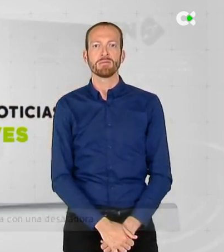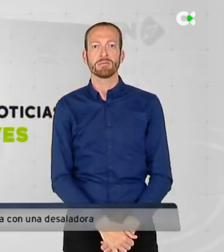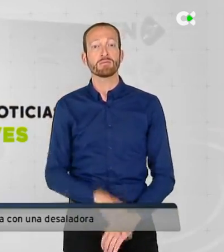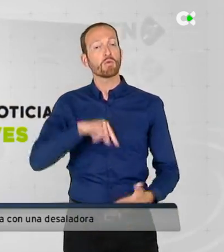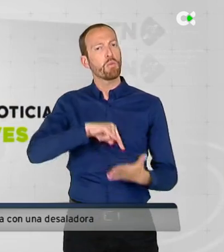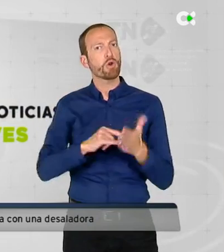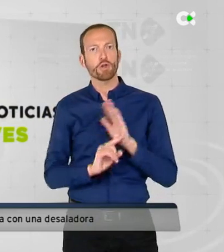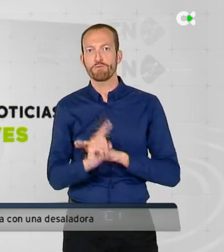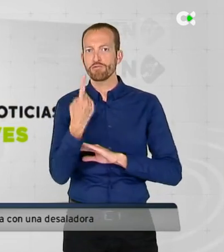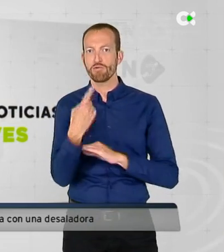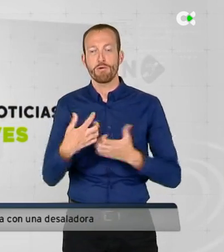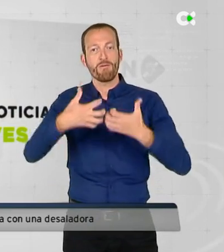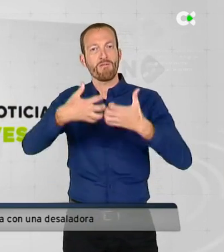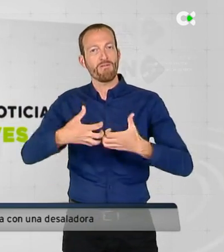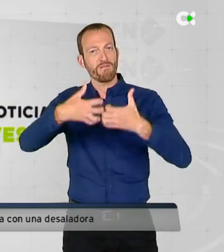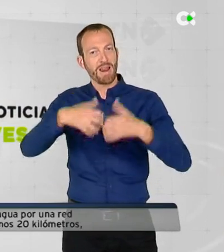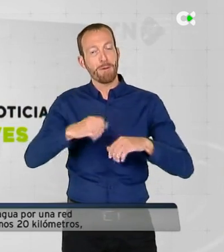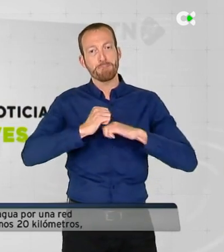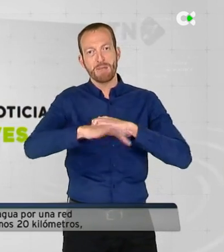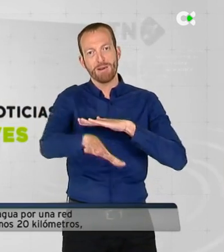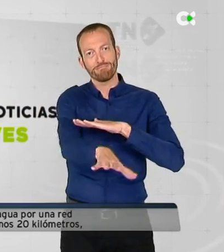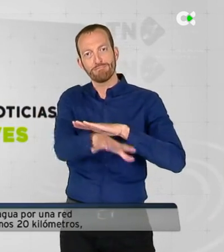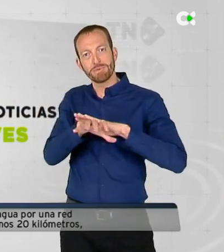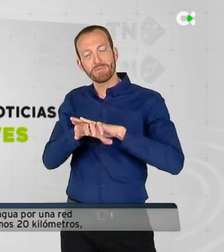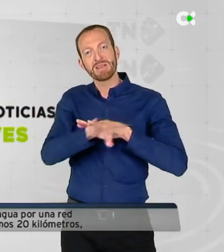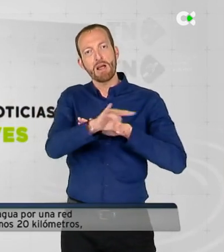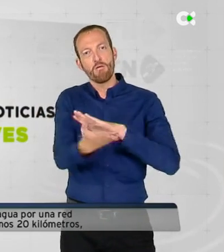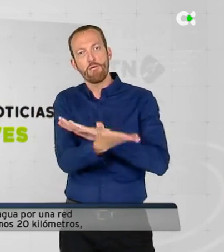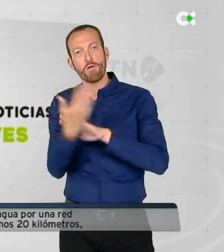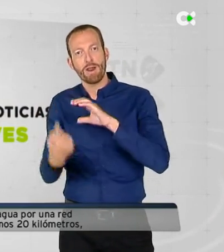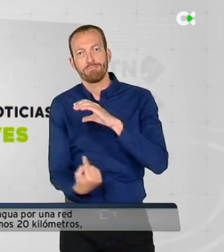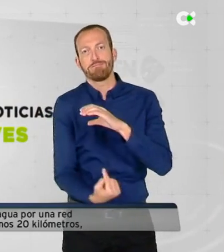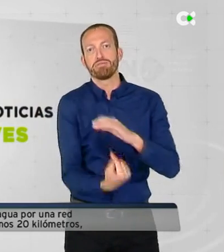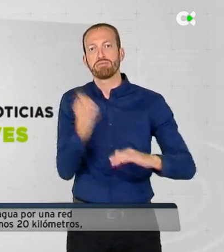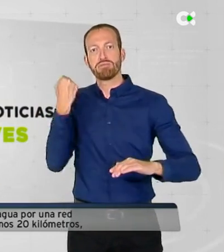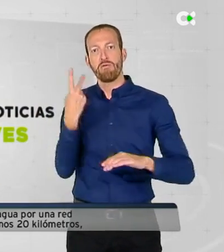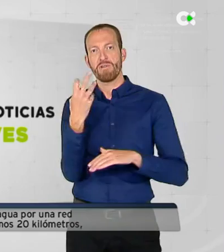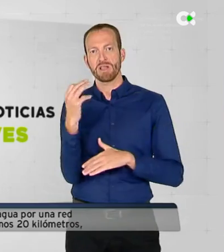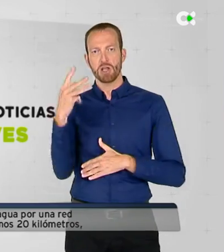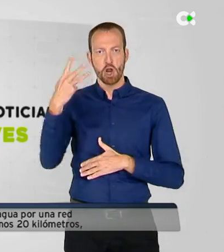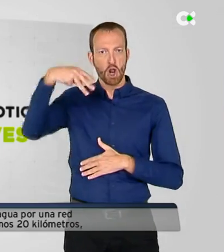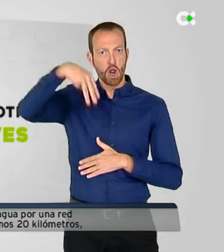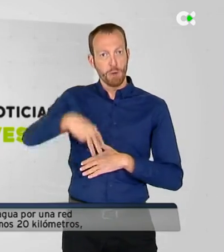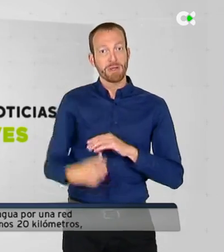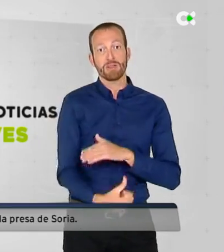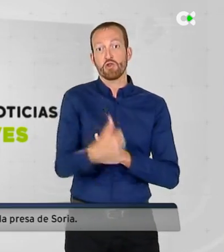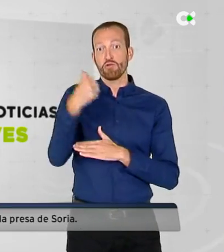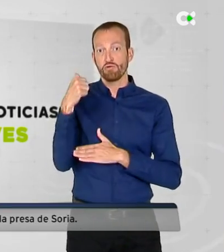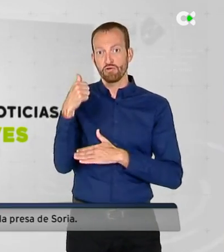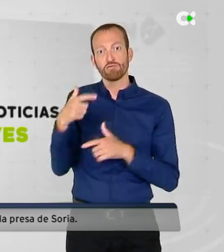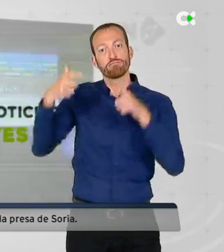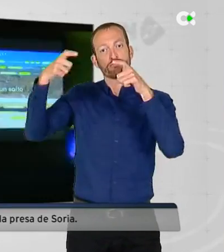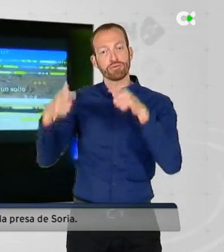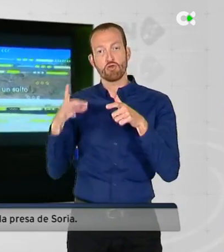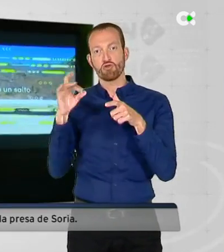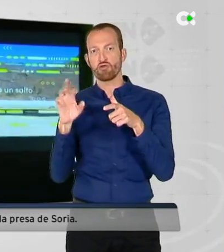El proyecto comienza con una desaladora que bombea el agua por una red subterránea de unos 20 kilómetros, isla